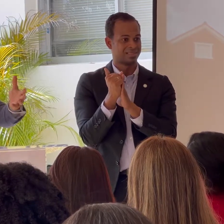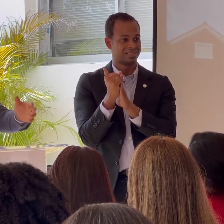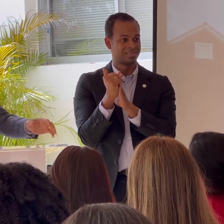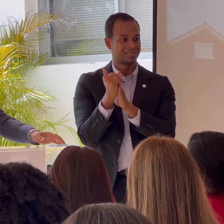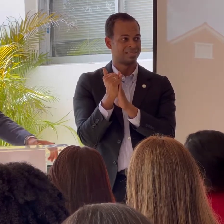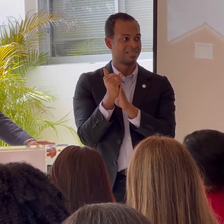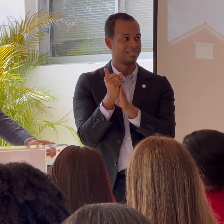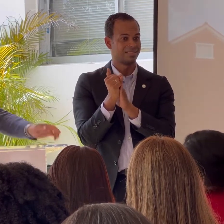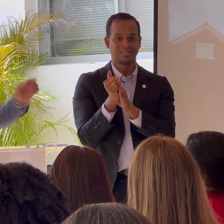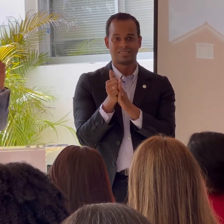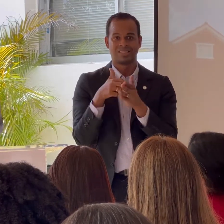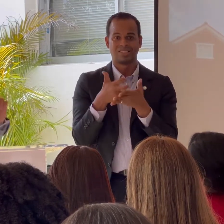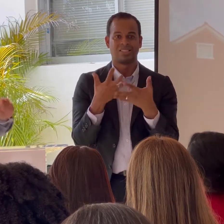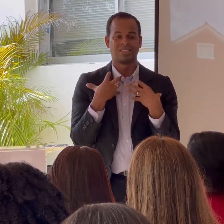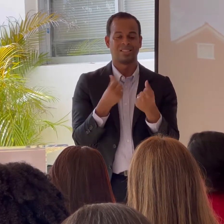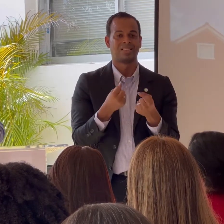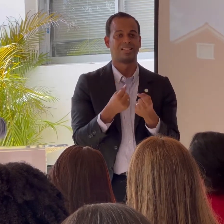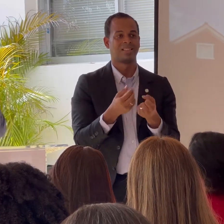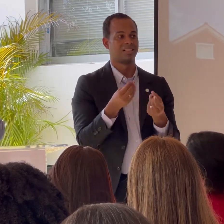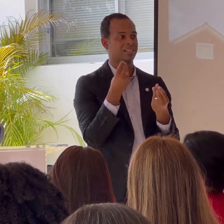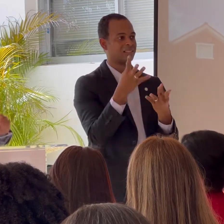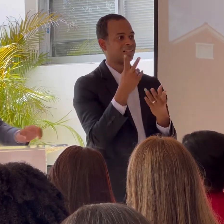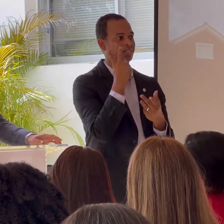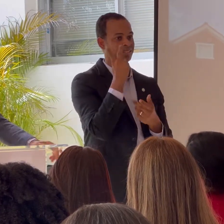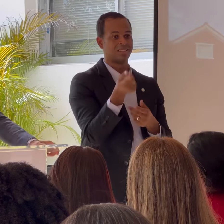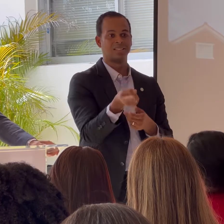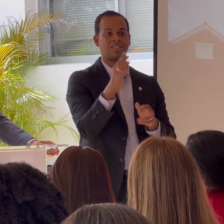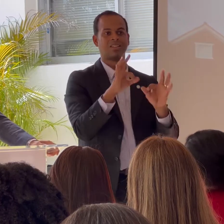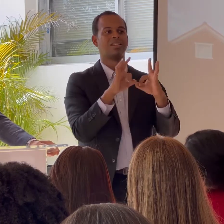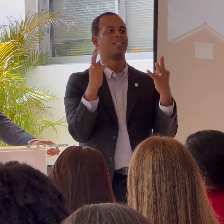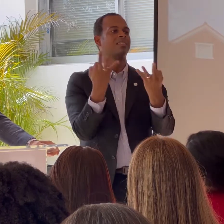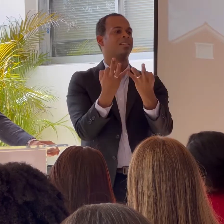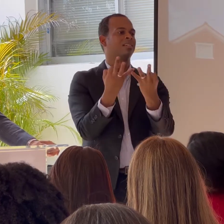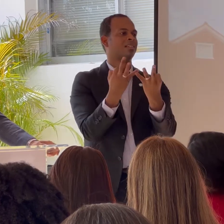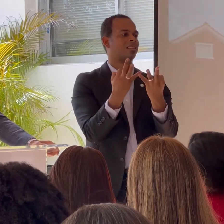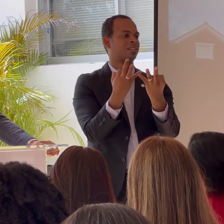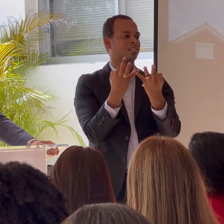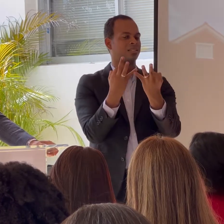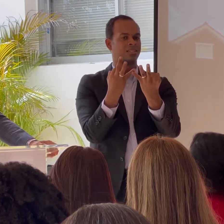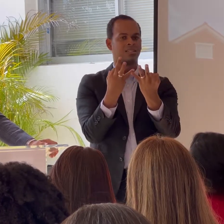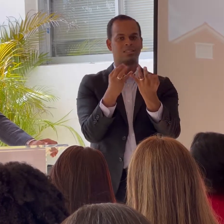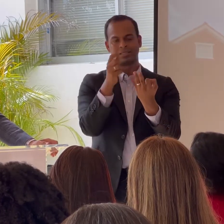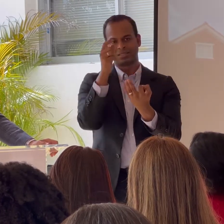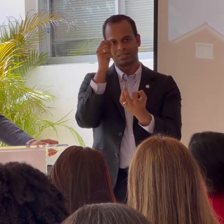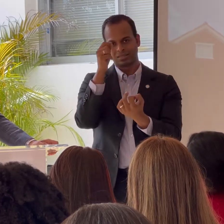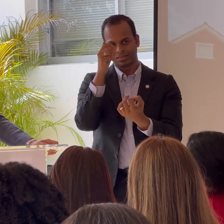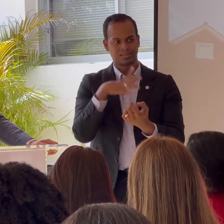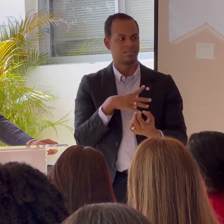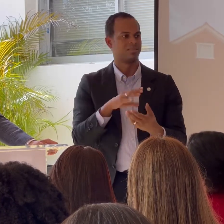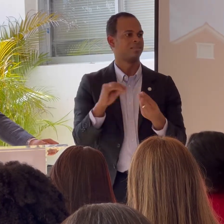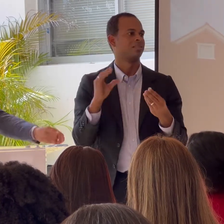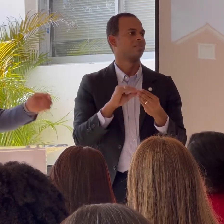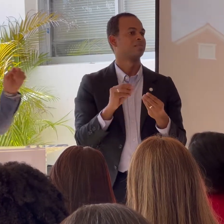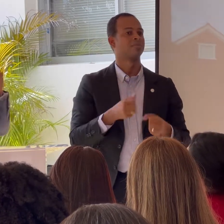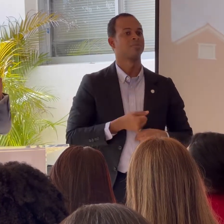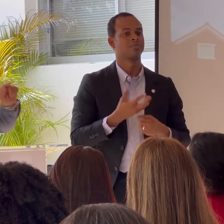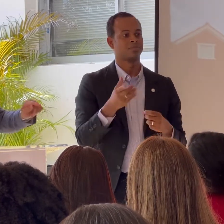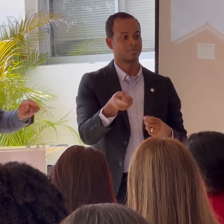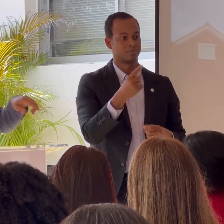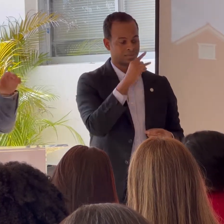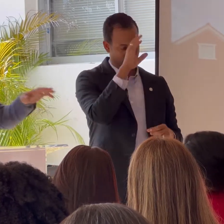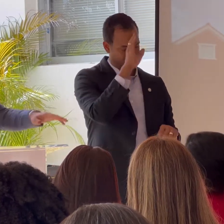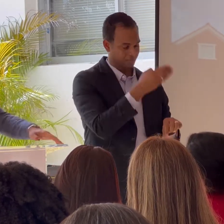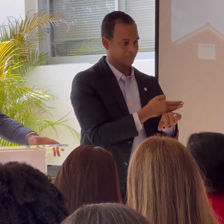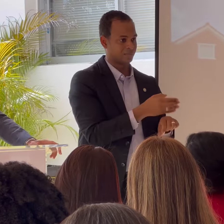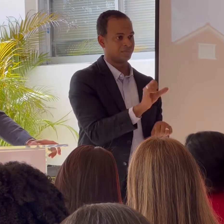que no se puede curar, entonces él dice, vi saliendo a una familia. Era un señor de edad que hablaba con un hijo